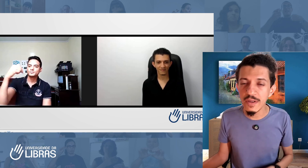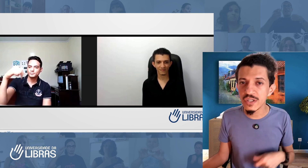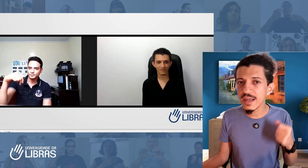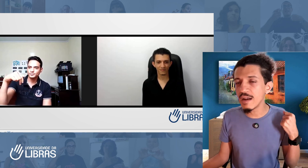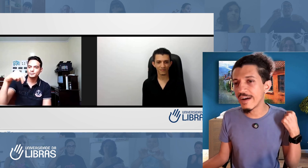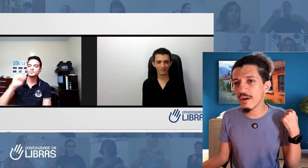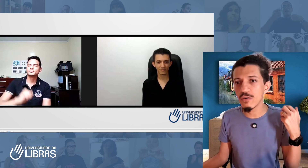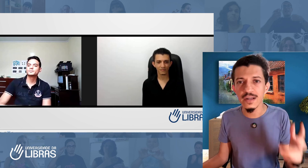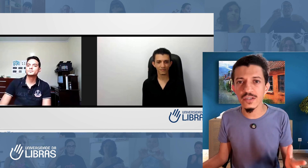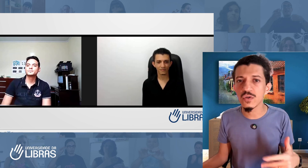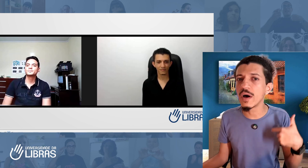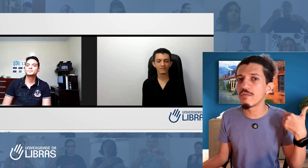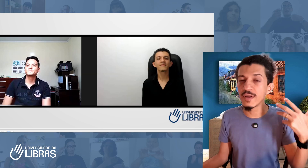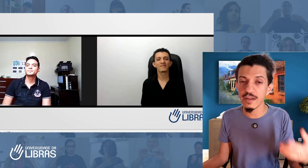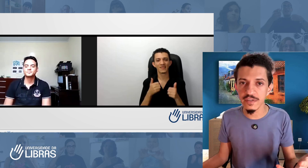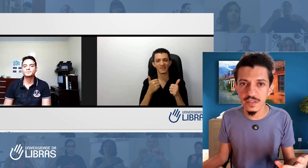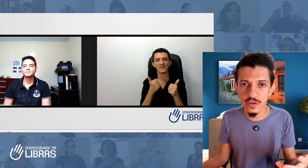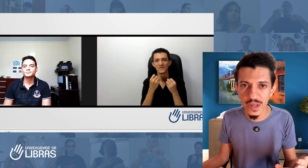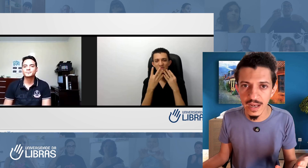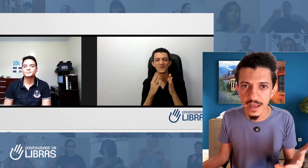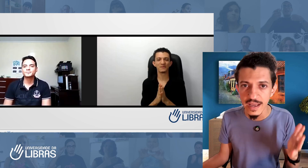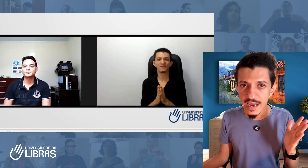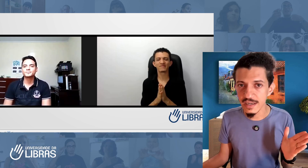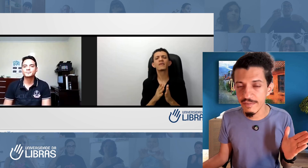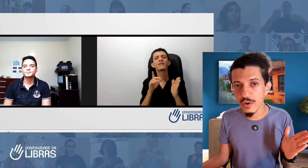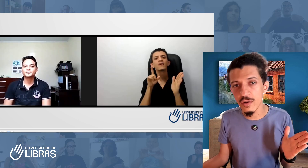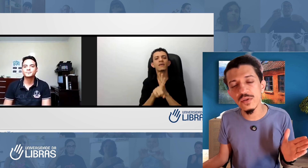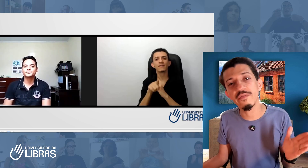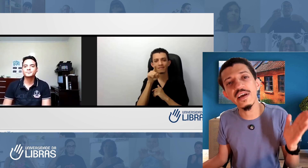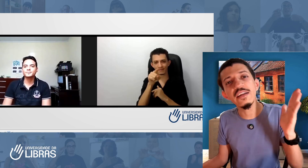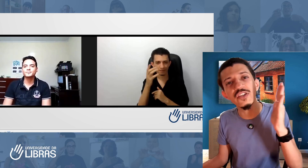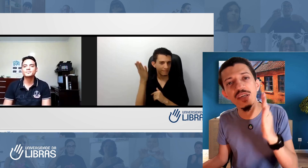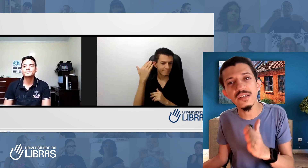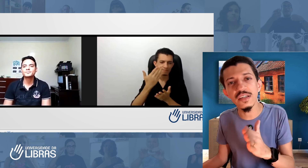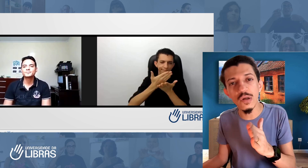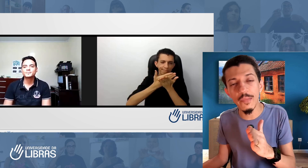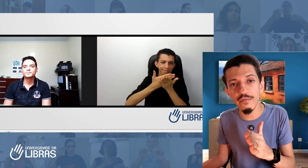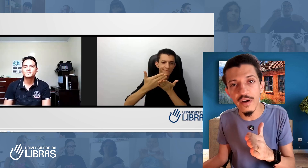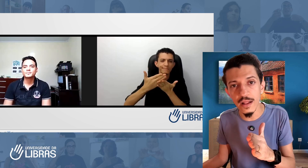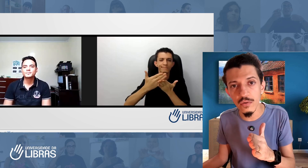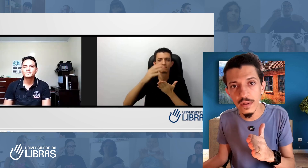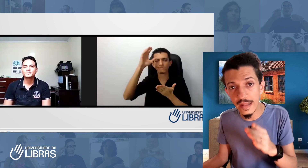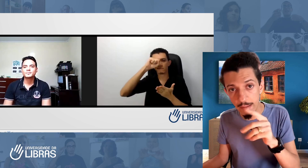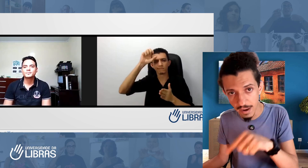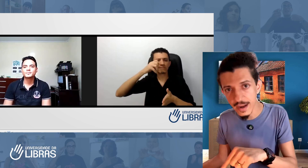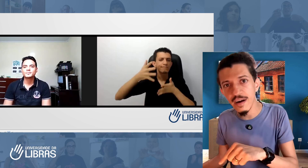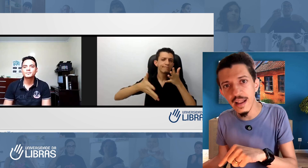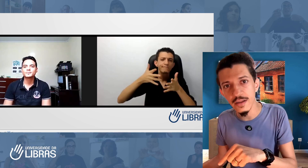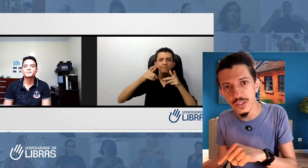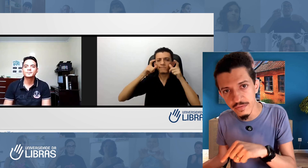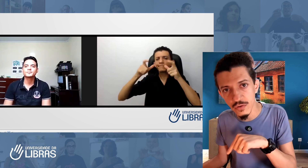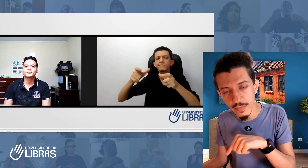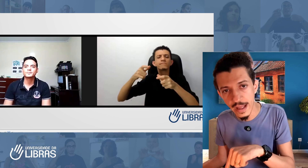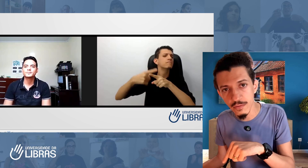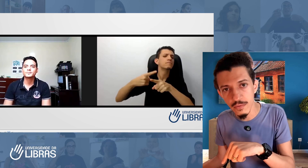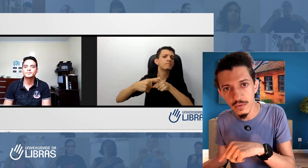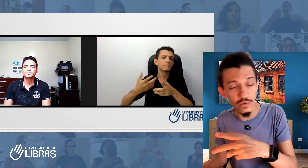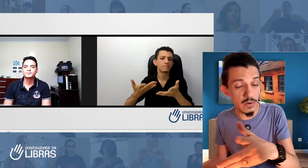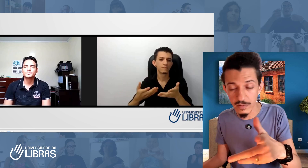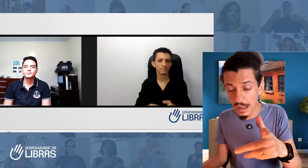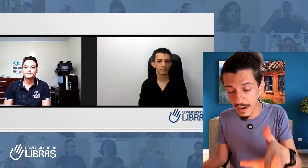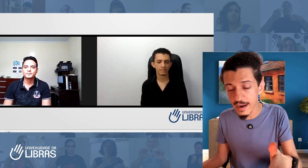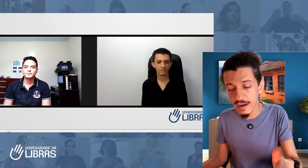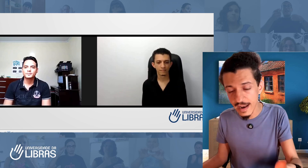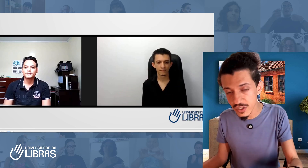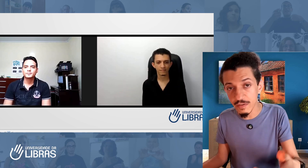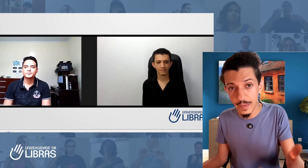à medida em que ele vai contando a história, eu vou entrevistando ele, ele já falou, inclusive, que ele tinha sido aprovado na banca avaliativa do método,